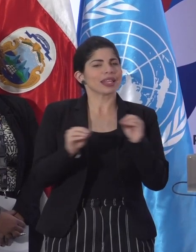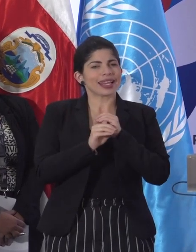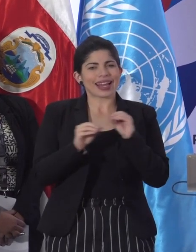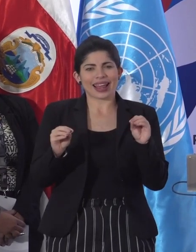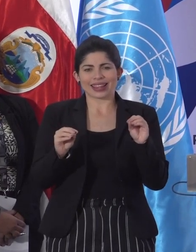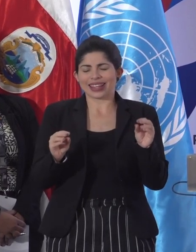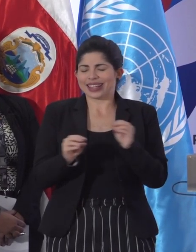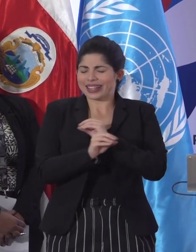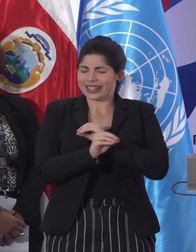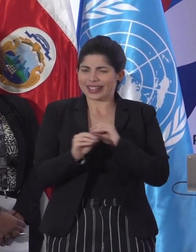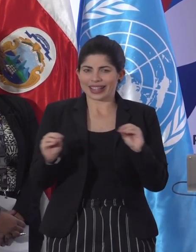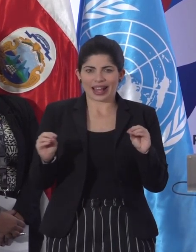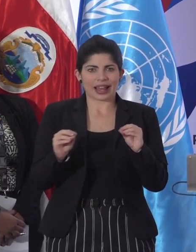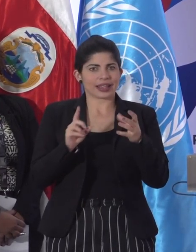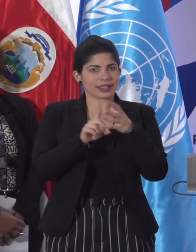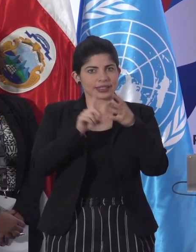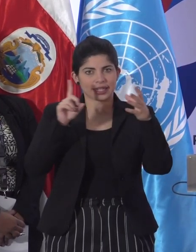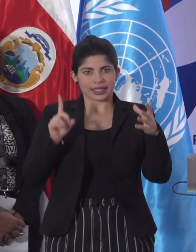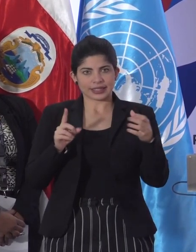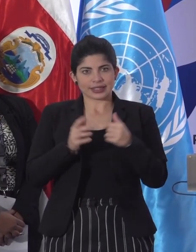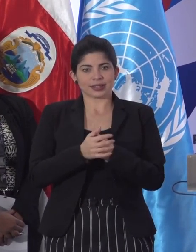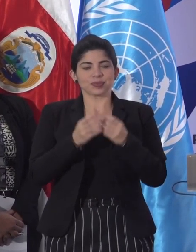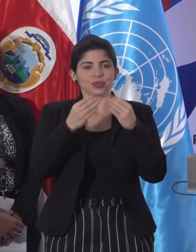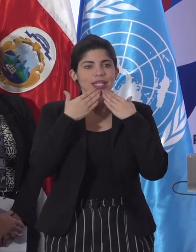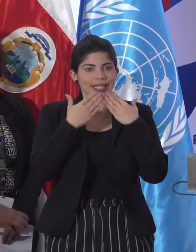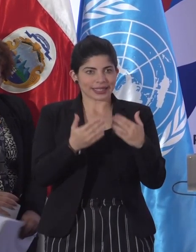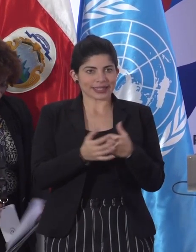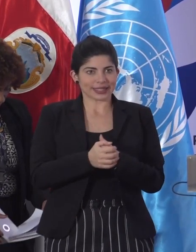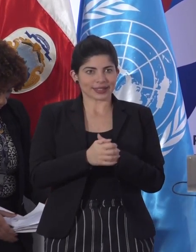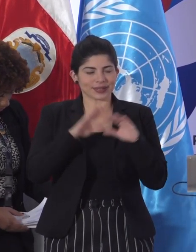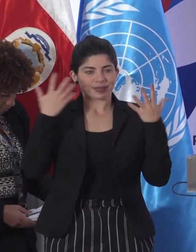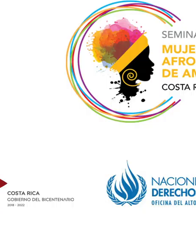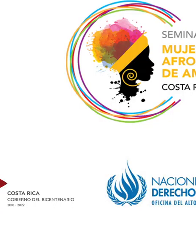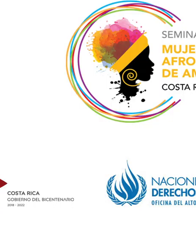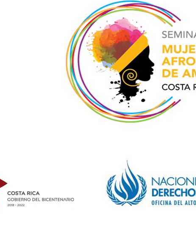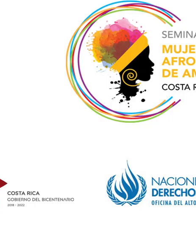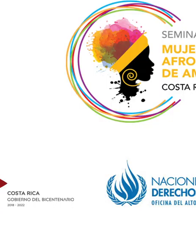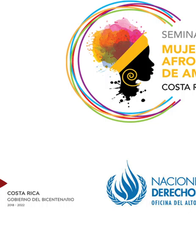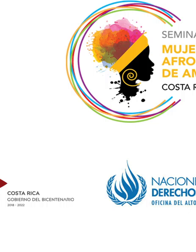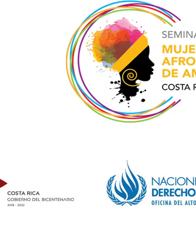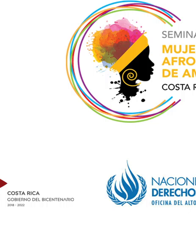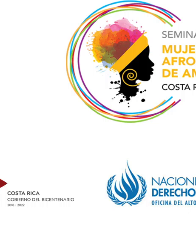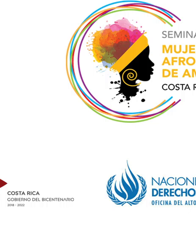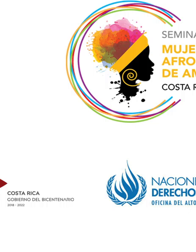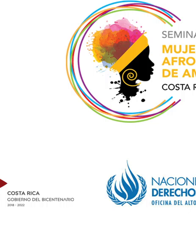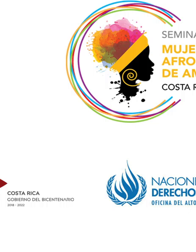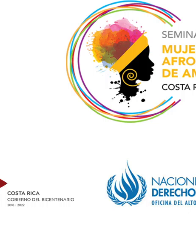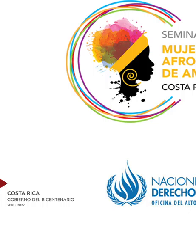absolutamente nadie, se quede atrás. Muchísimas gracias.